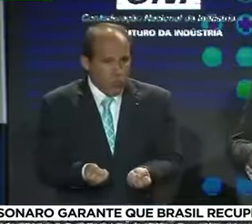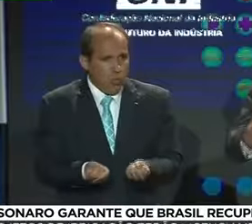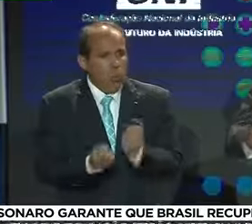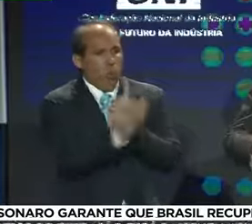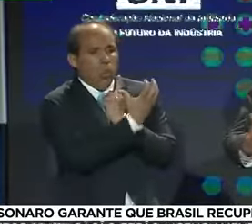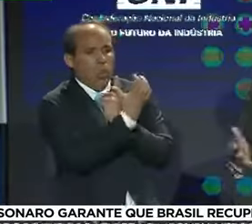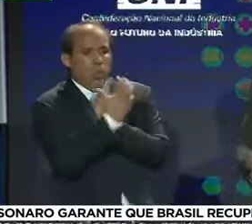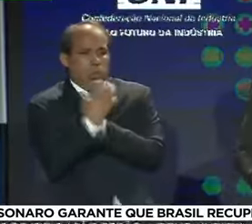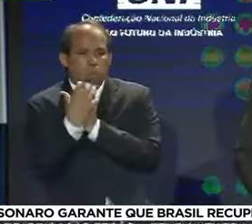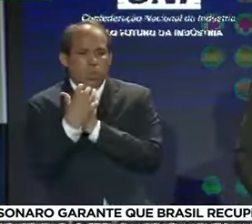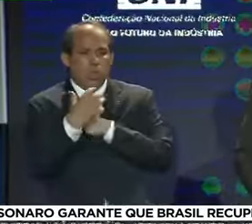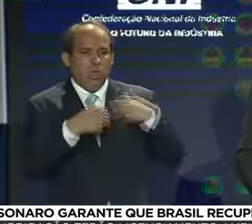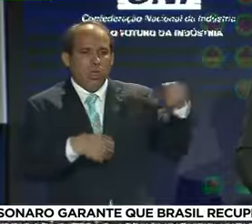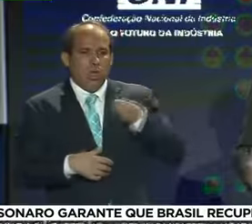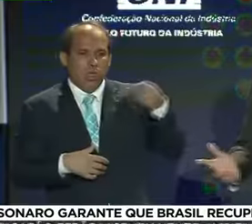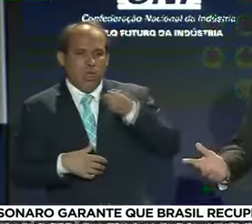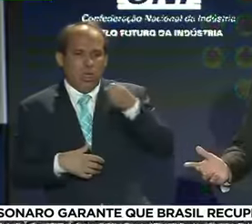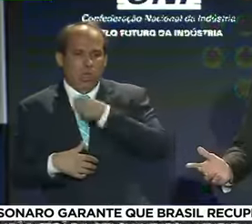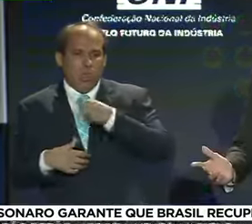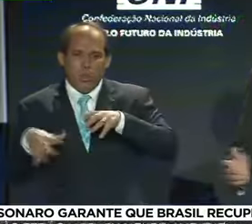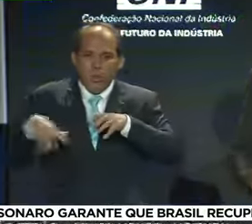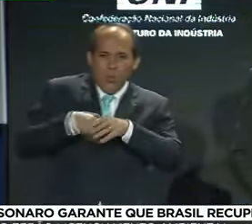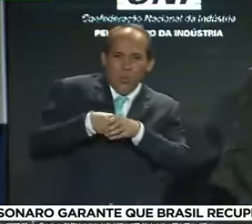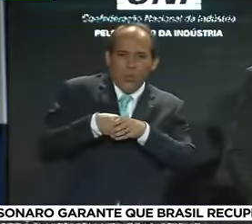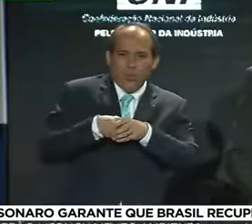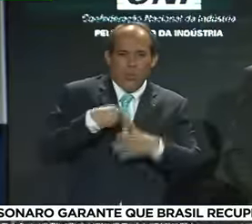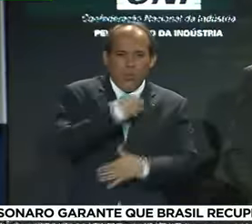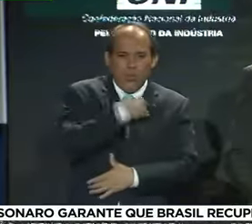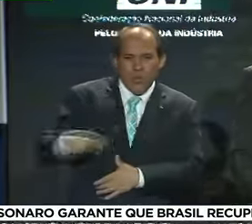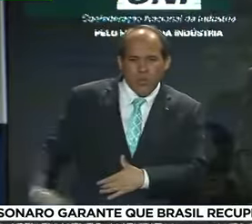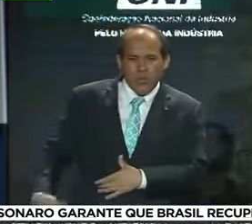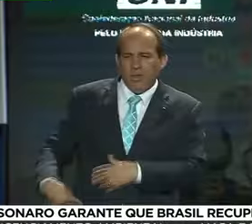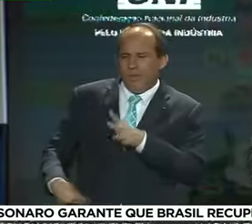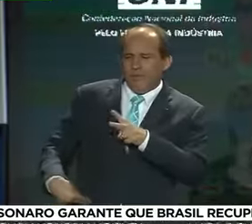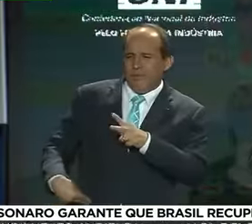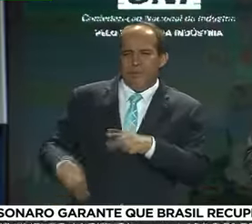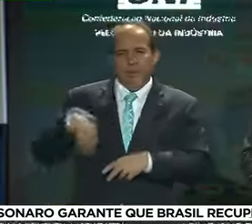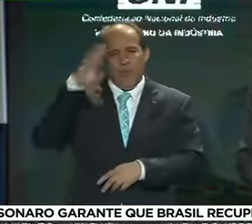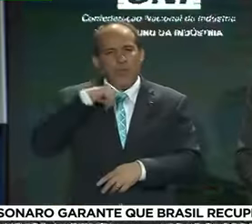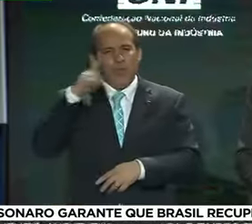terceiros escalassem seu time, nós vimos que o Brasil não ia para frente.